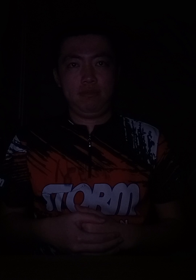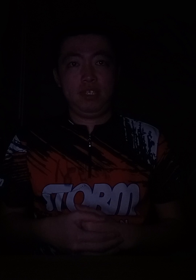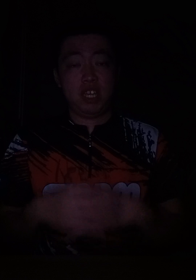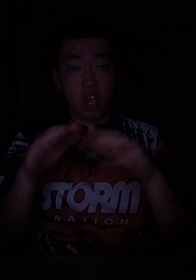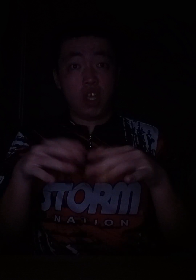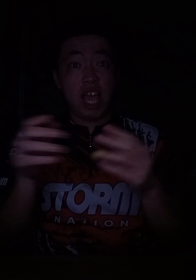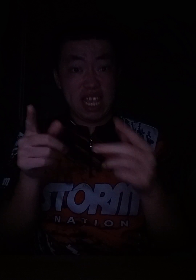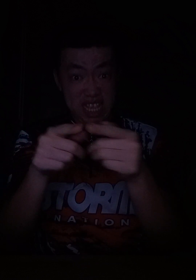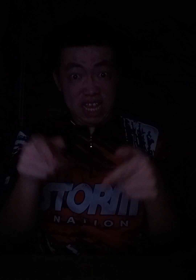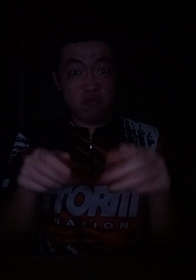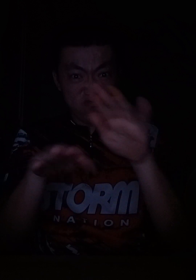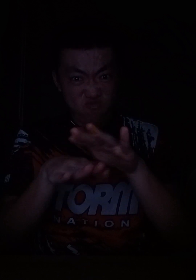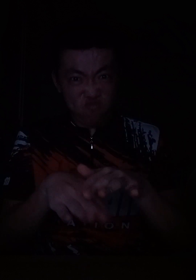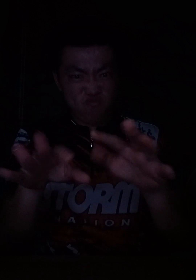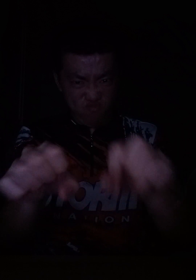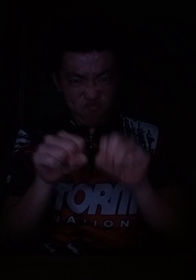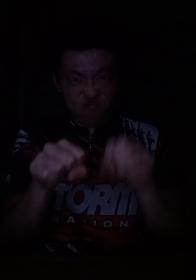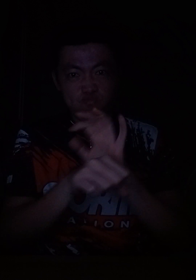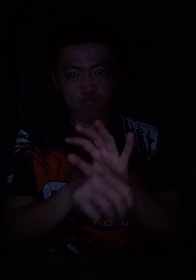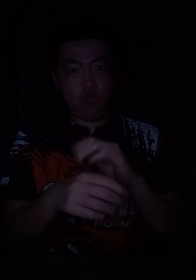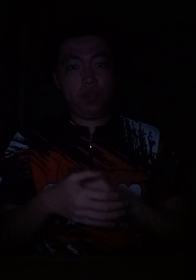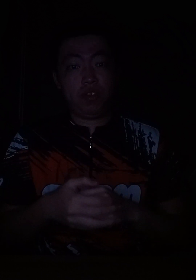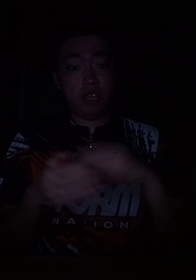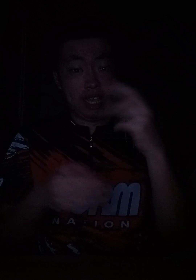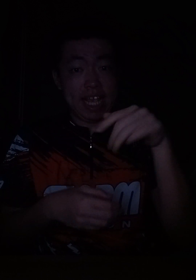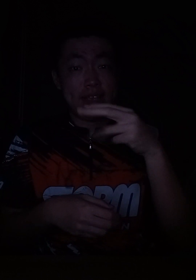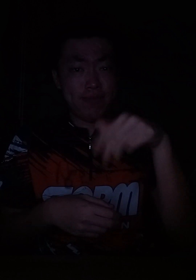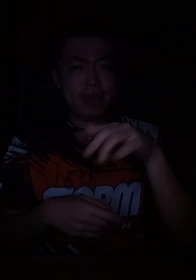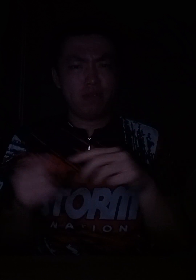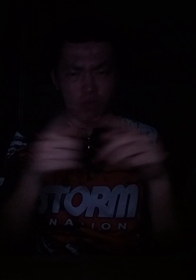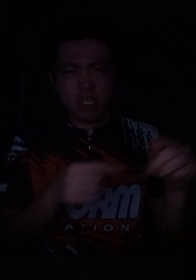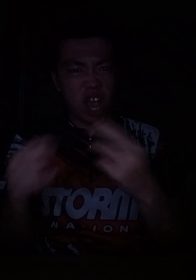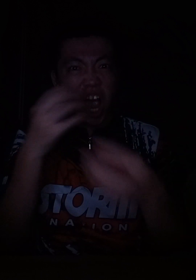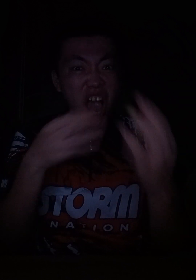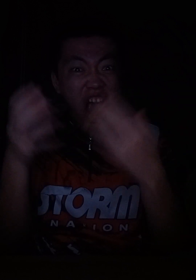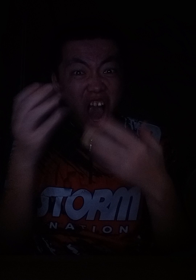경찰이 한 남성을 누르고 붙잡습니다. 이 50대 남성은 쉴 새 없이 거친 말을 내뱉습니다.